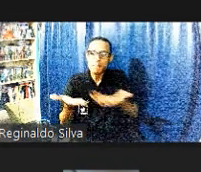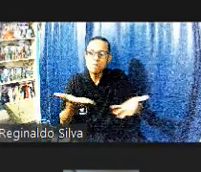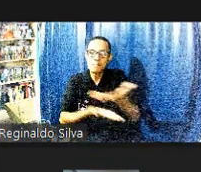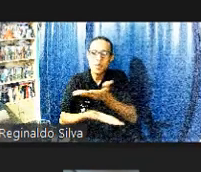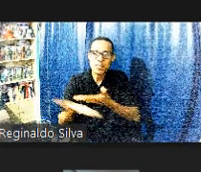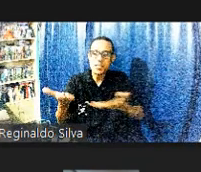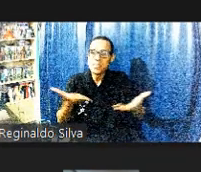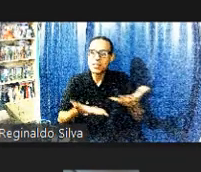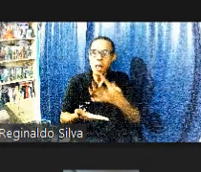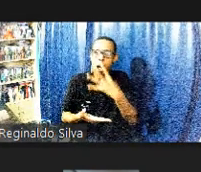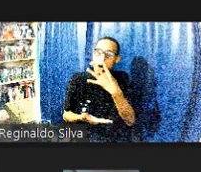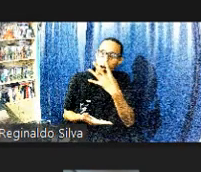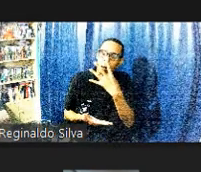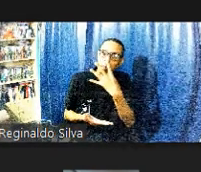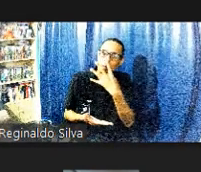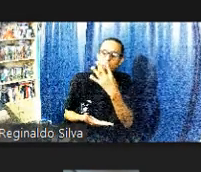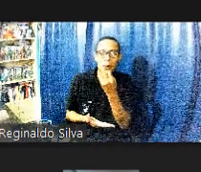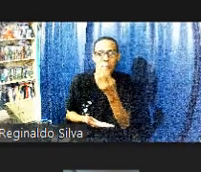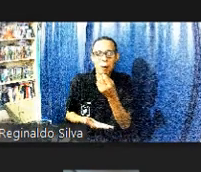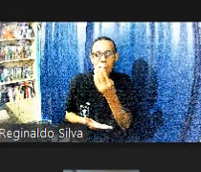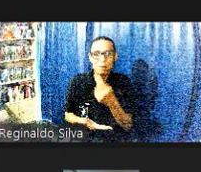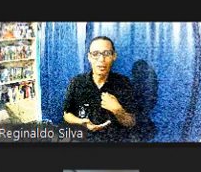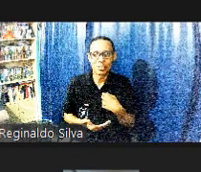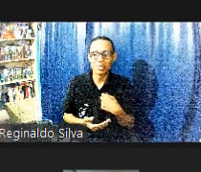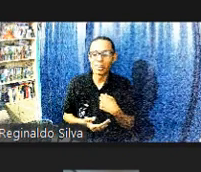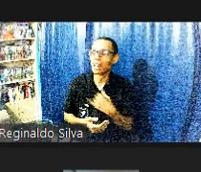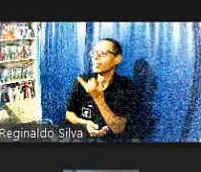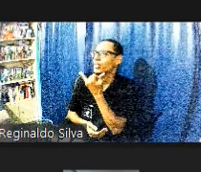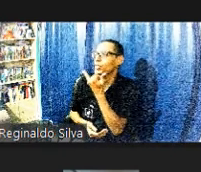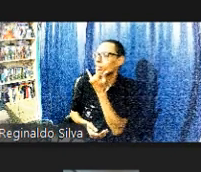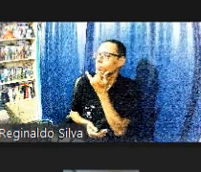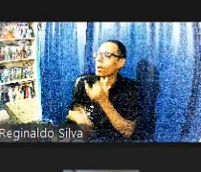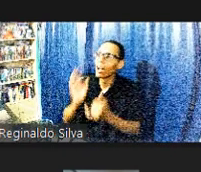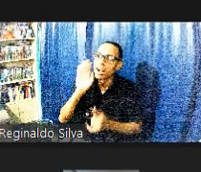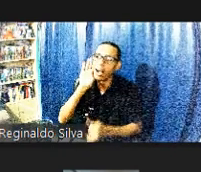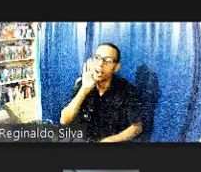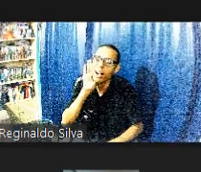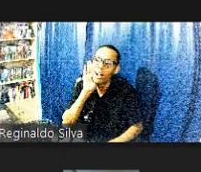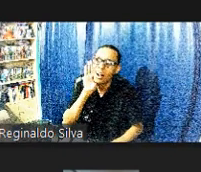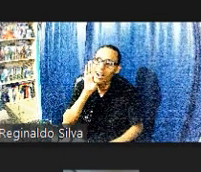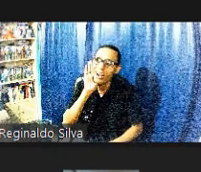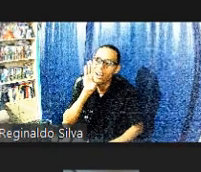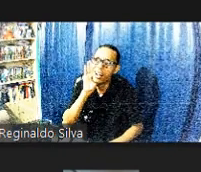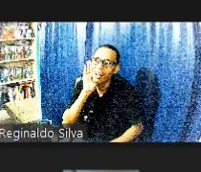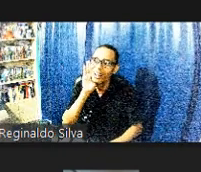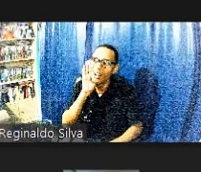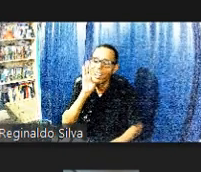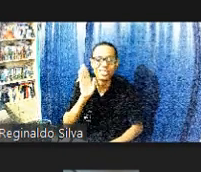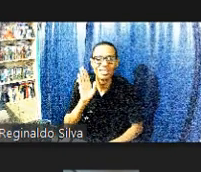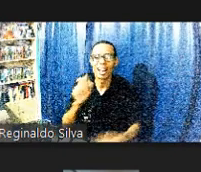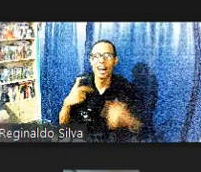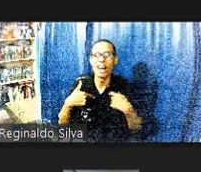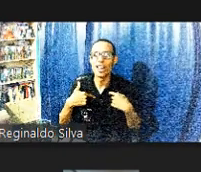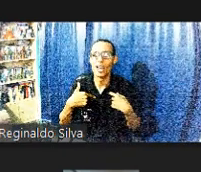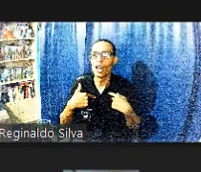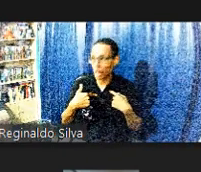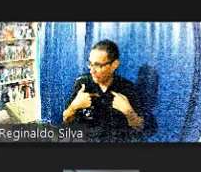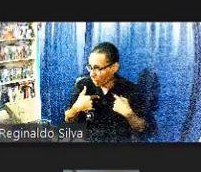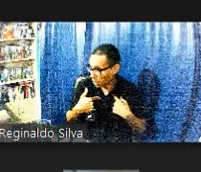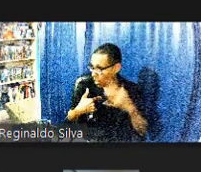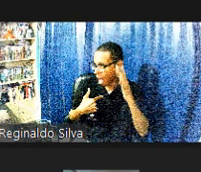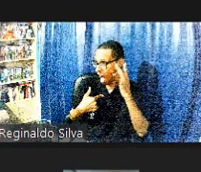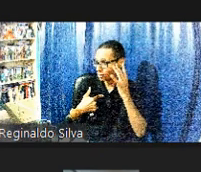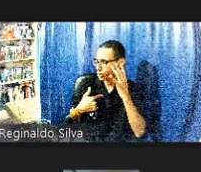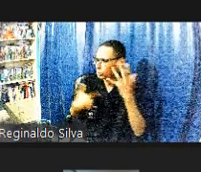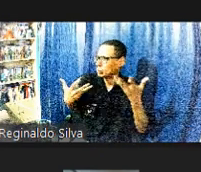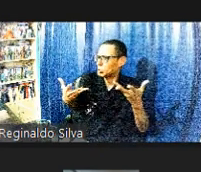tô aqui, Débora, desculpa, eu tô aqui escutando, mas eu tô boba aqui, porque eu acho riquíssimo isso, né? E